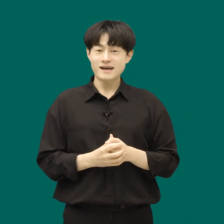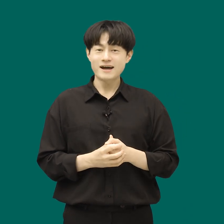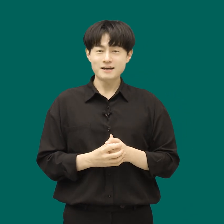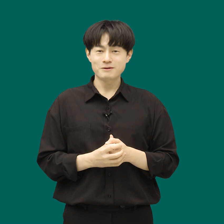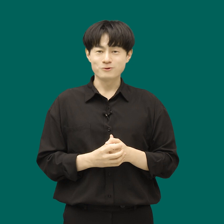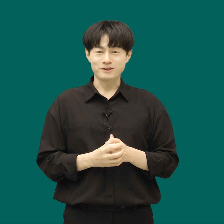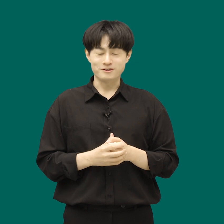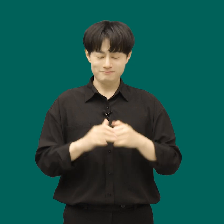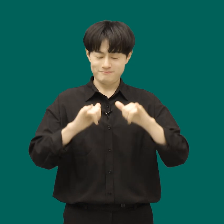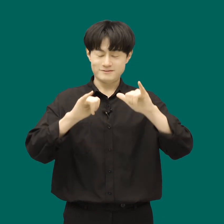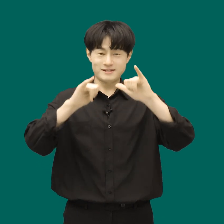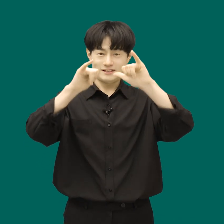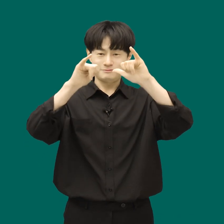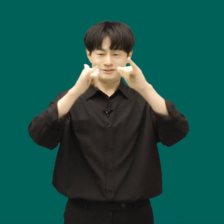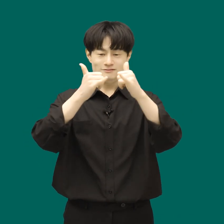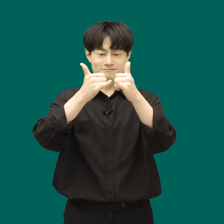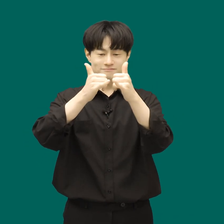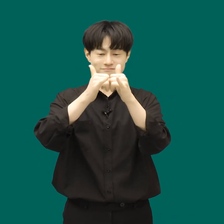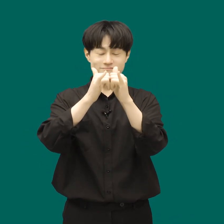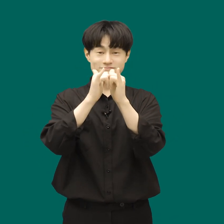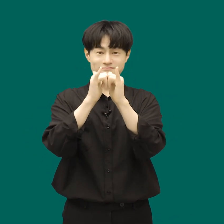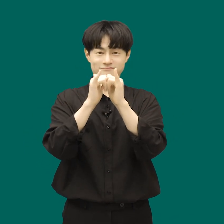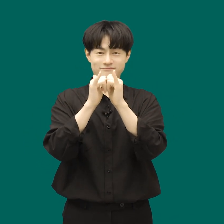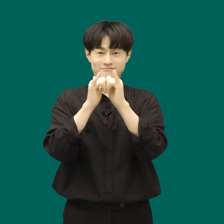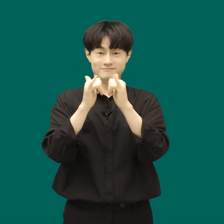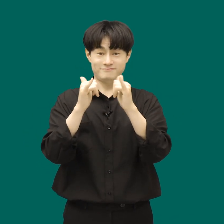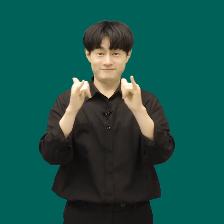사람 해볼게요. 사람은